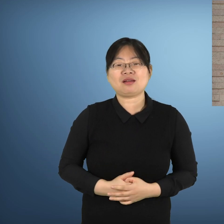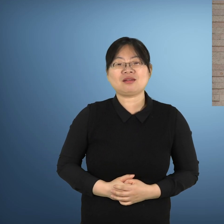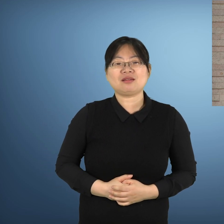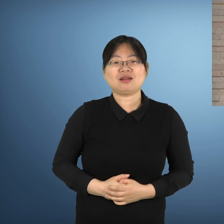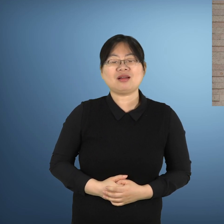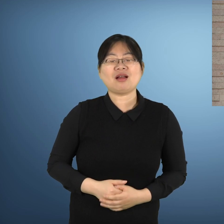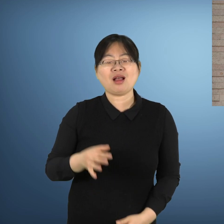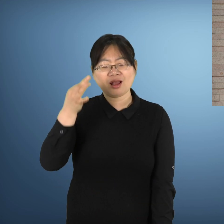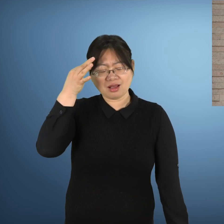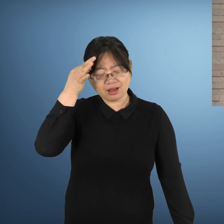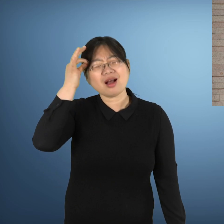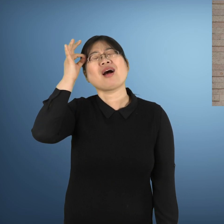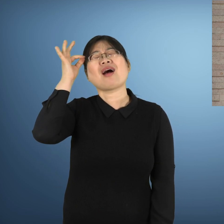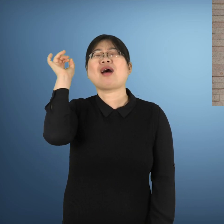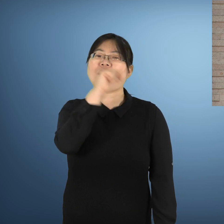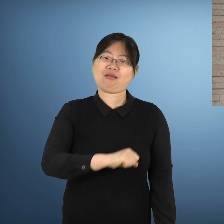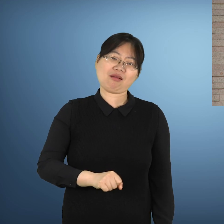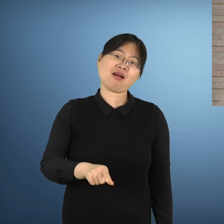그렇구나.